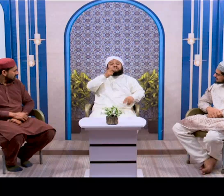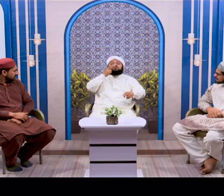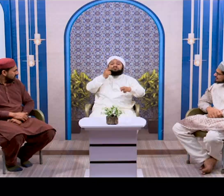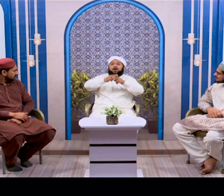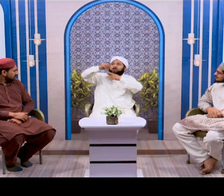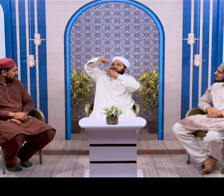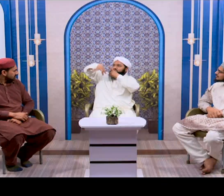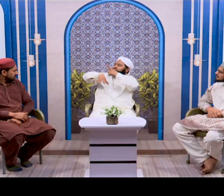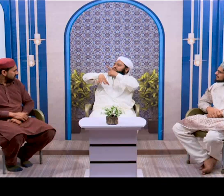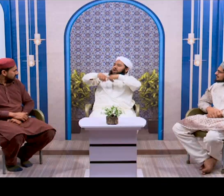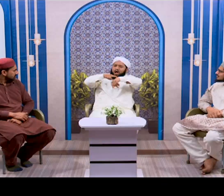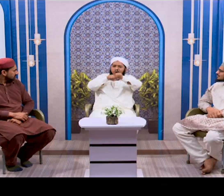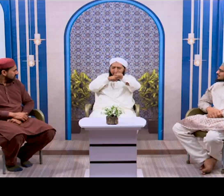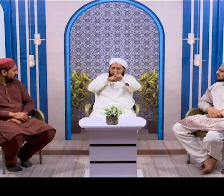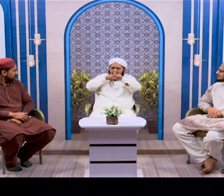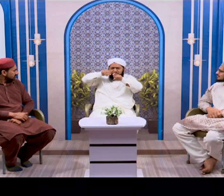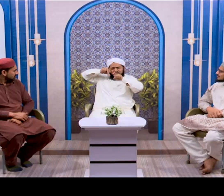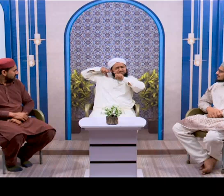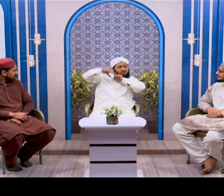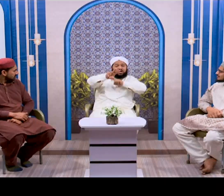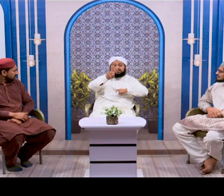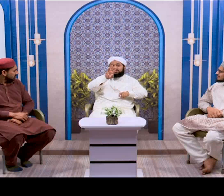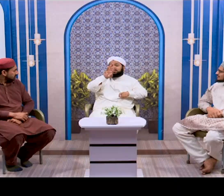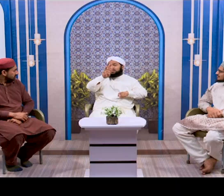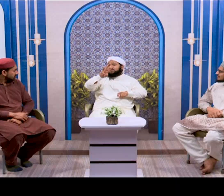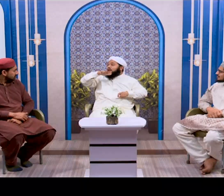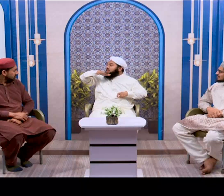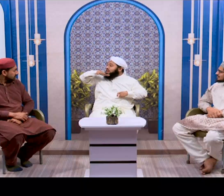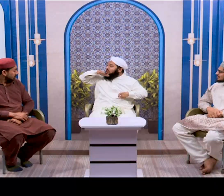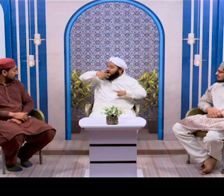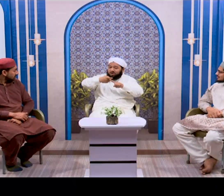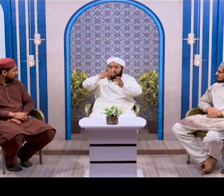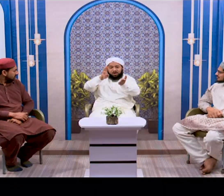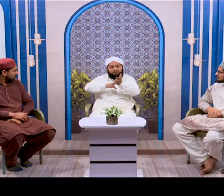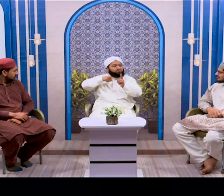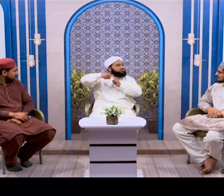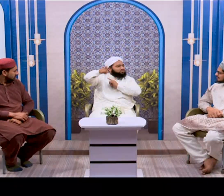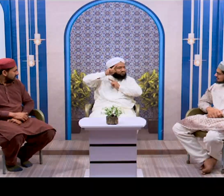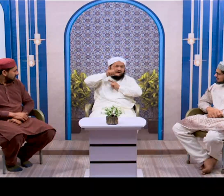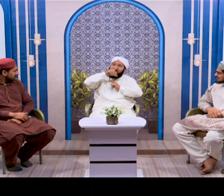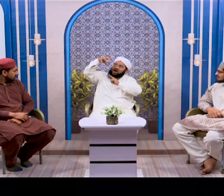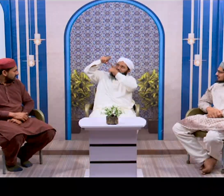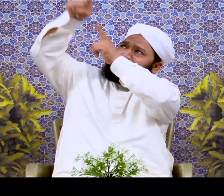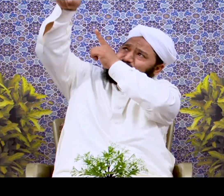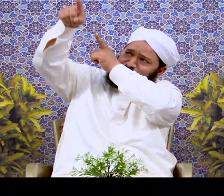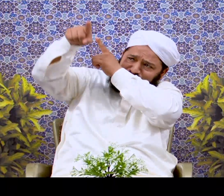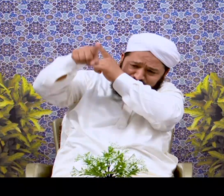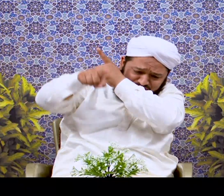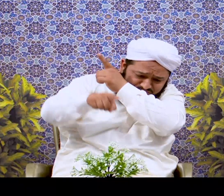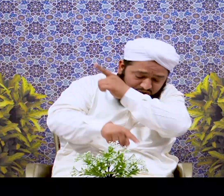روشنی 1 سیکنڈ میں 3 لاکھ کلومیٹر کا فاصلہ طے کرتی ہے اور سورج کی روشنی کو زمین تک پہنچنے میں 8.3 منٹ